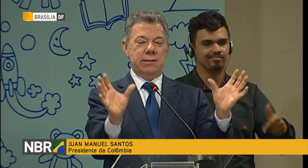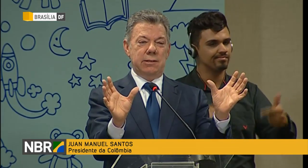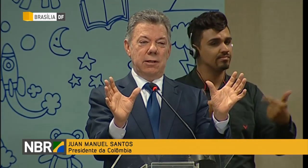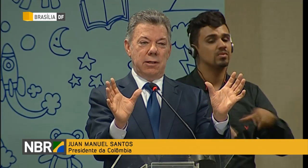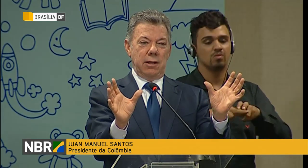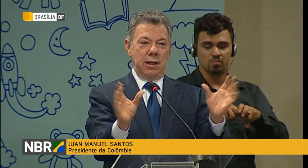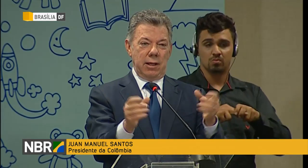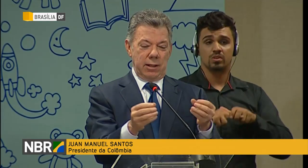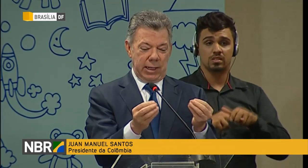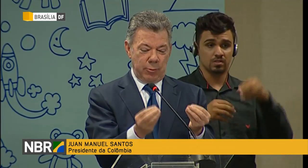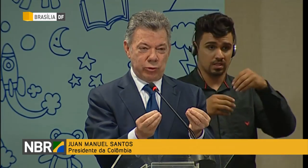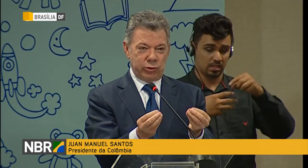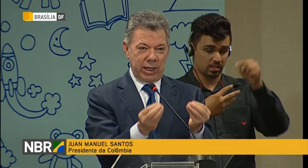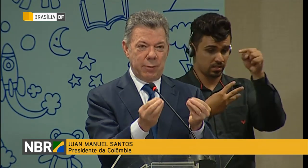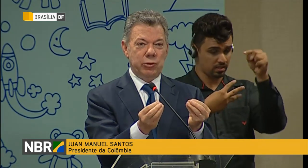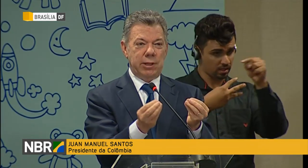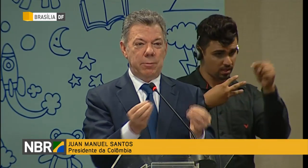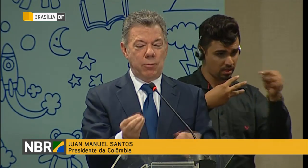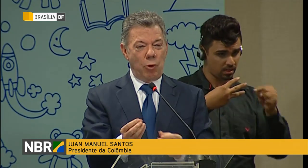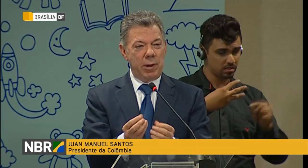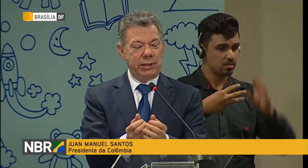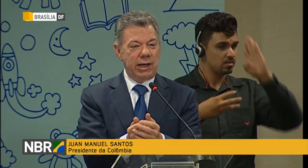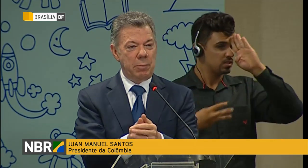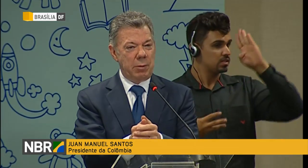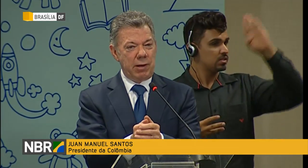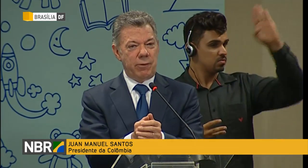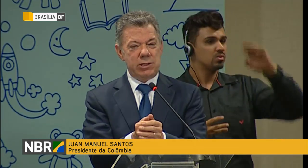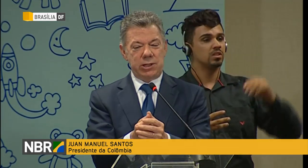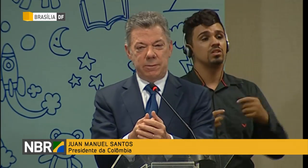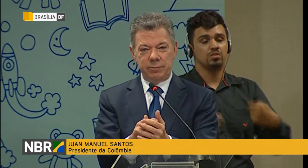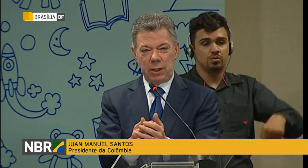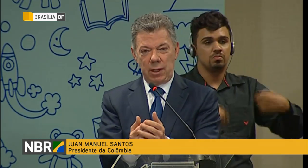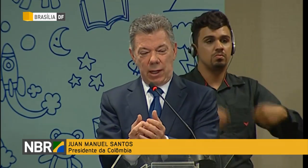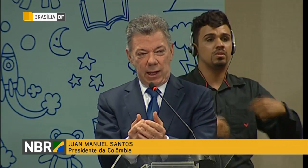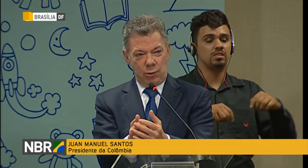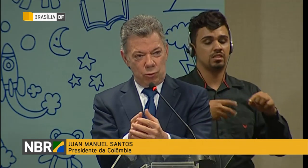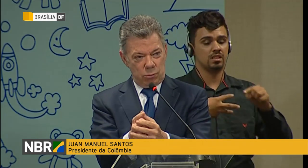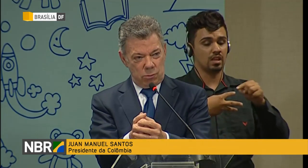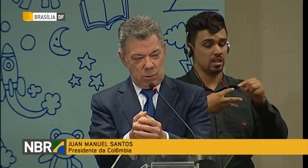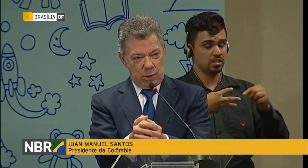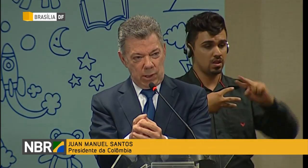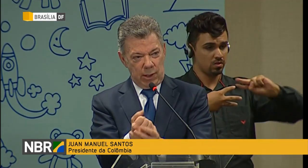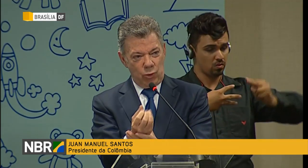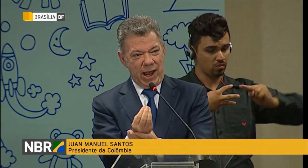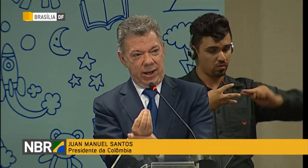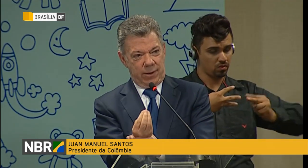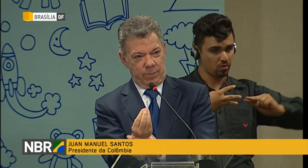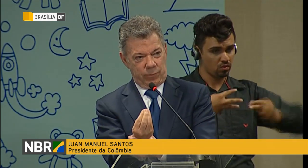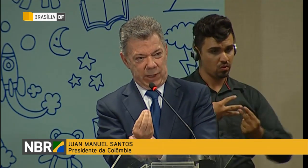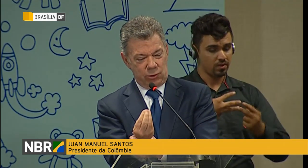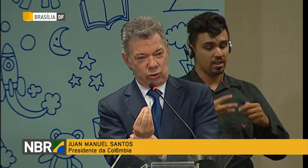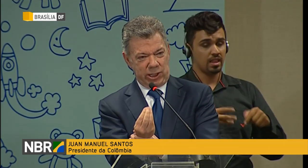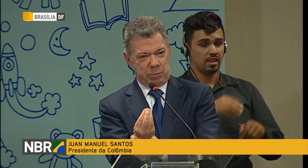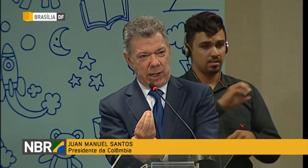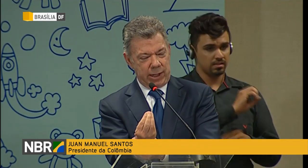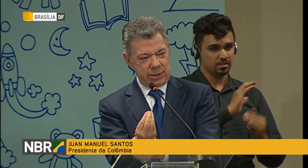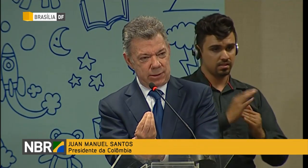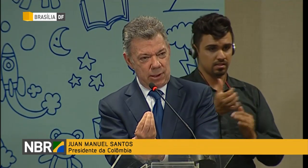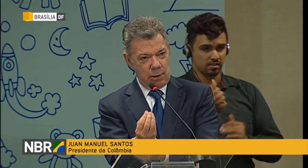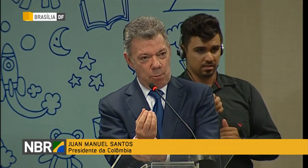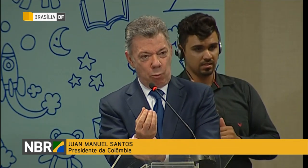desse plano desses três pontos ou pilares, nós teremos que converter ou transformar essa primeira infância em um